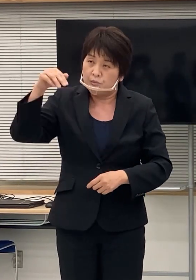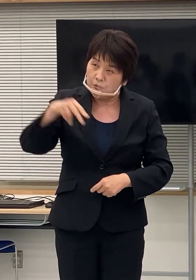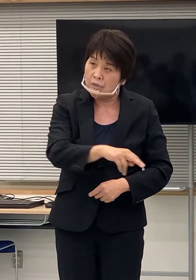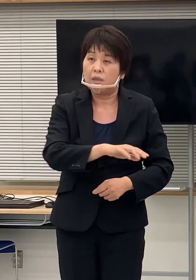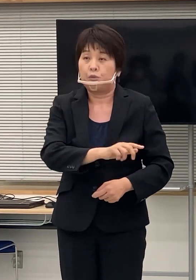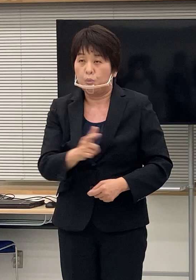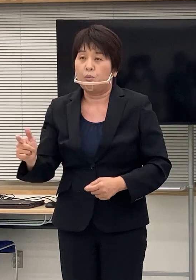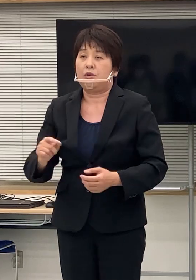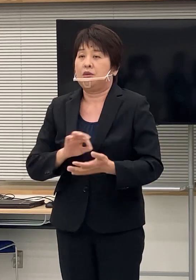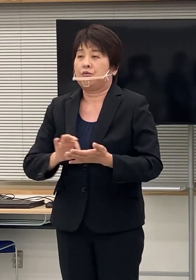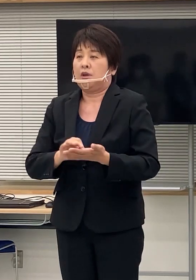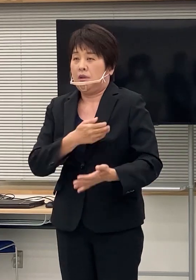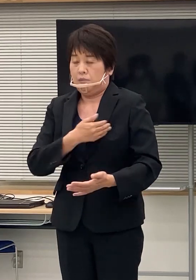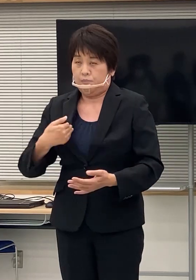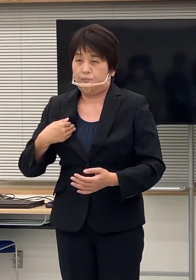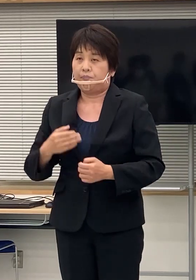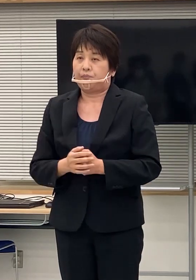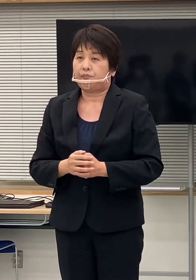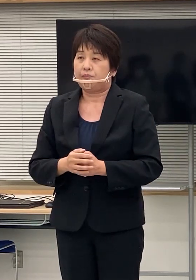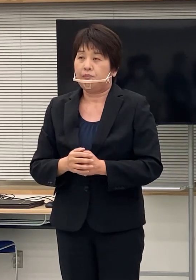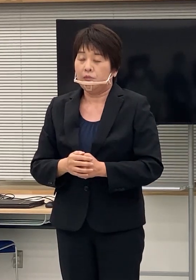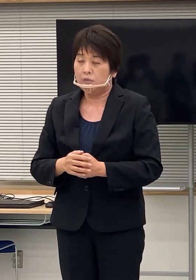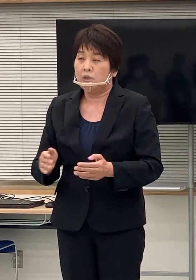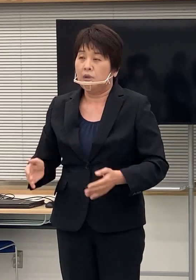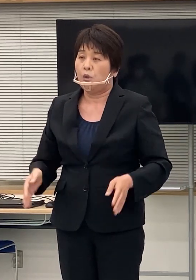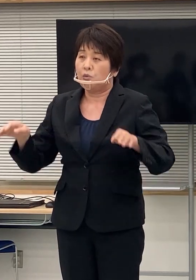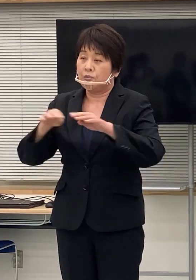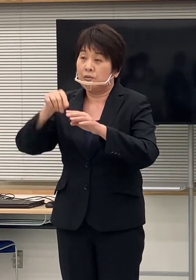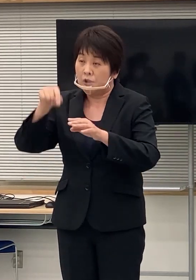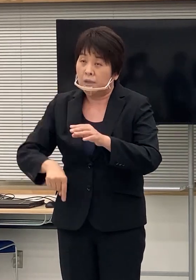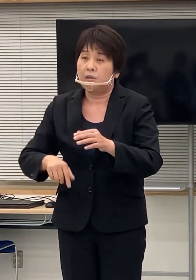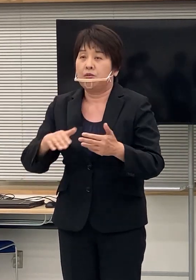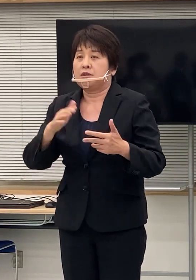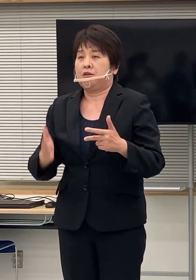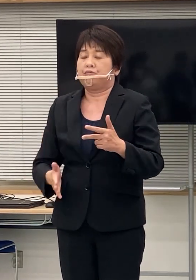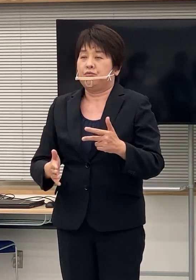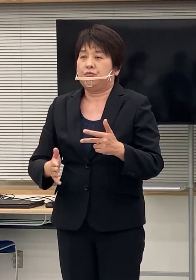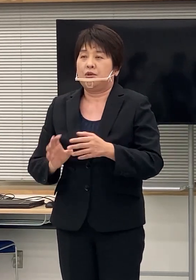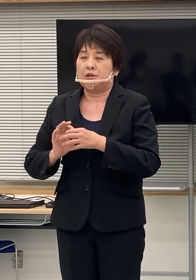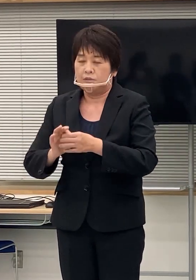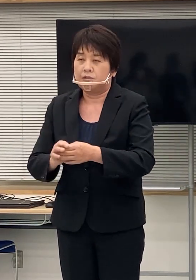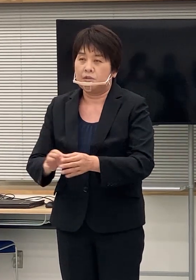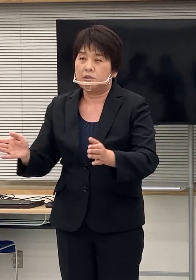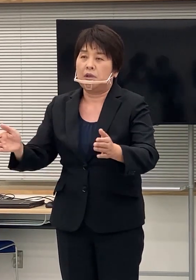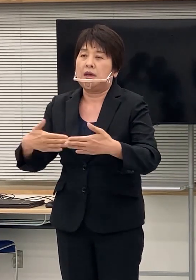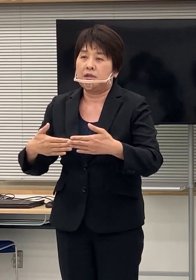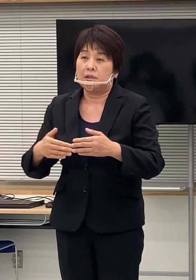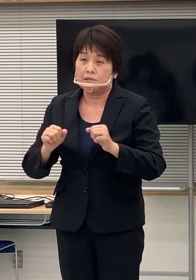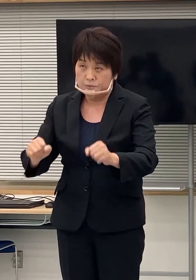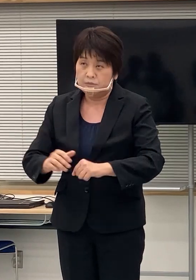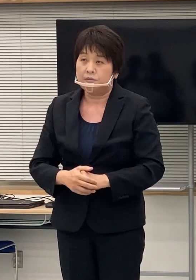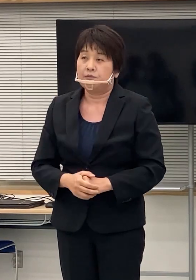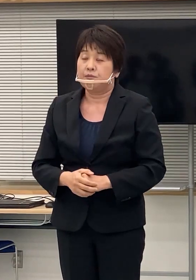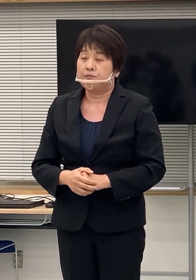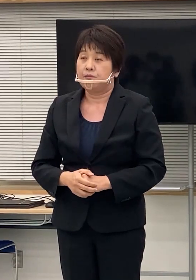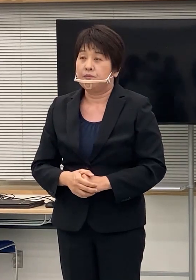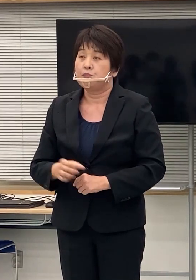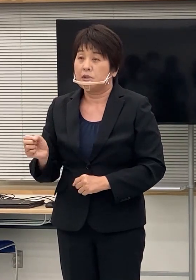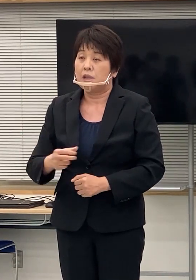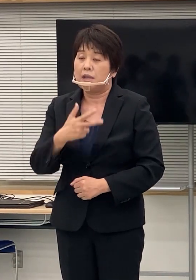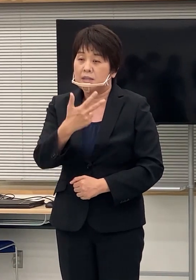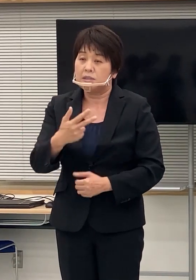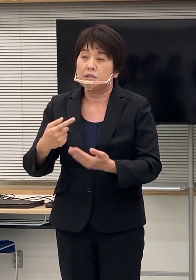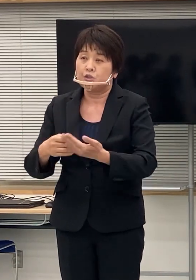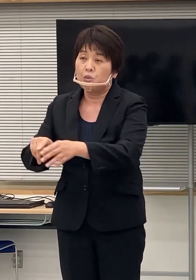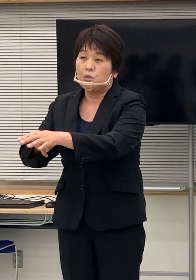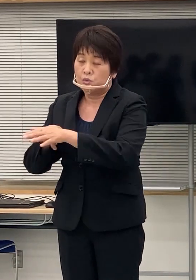屋内施設大型遊具及び駐車場は引き続き閉鎖をいたします。なお市町村立等